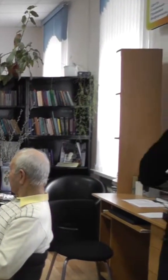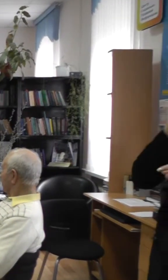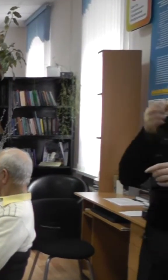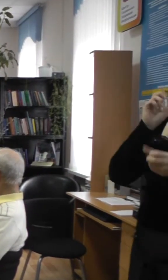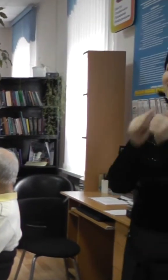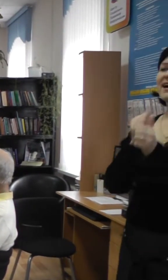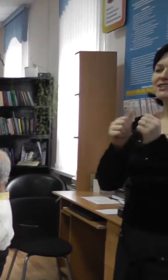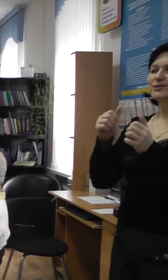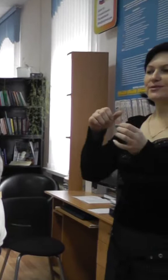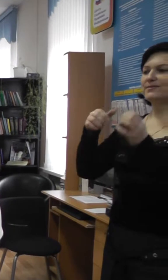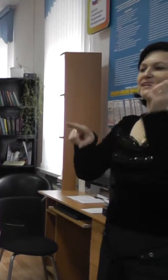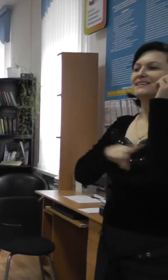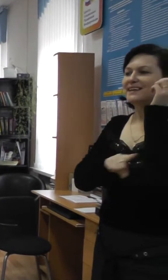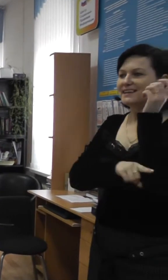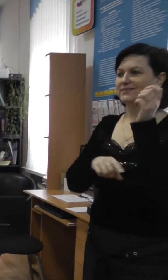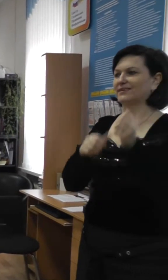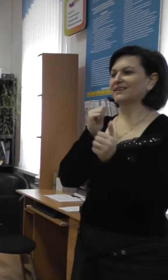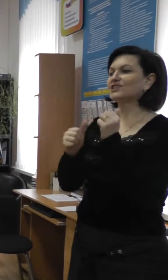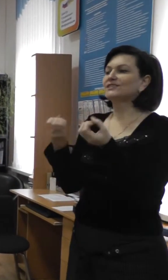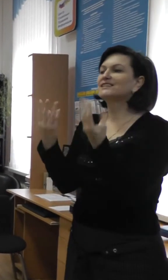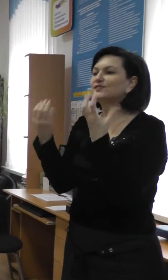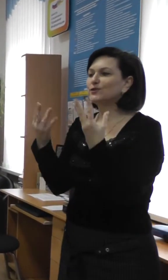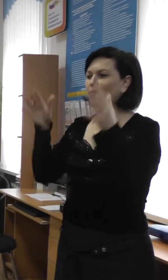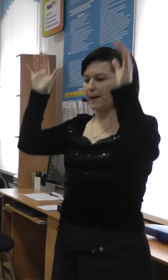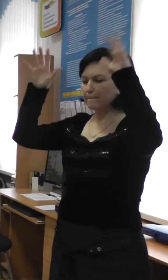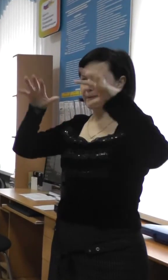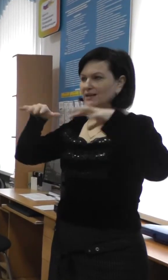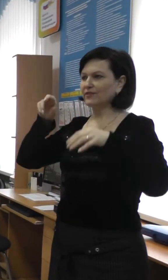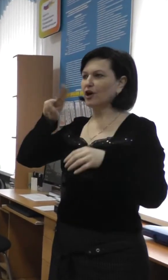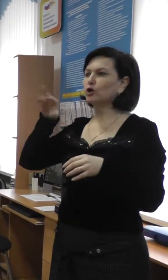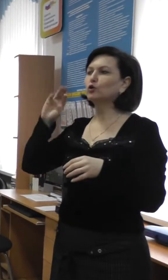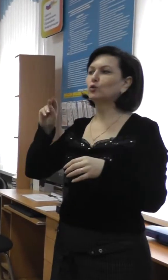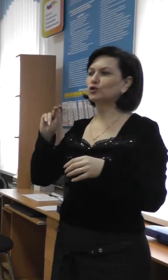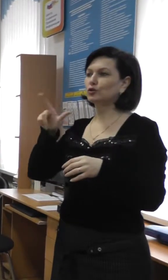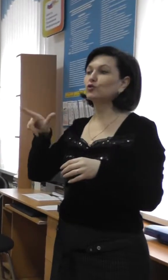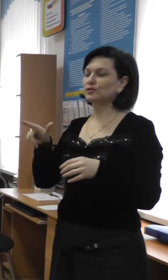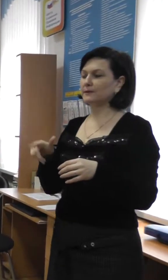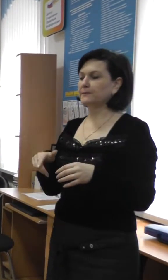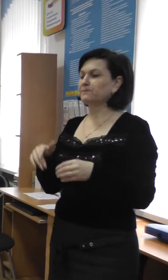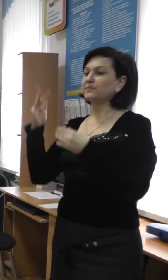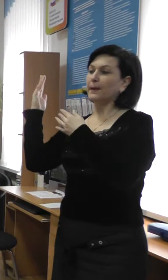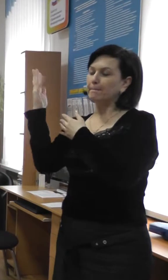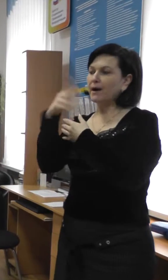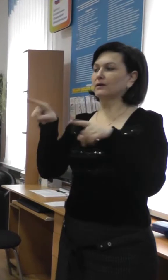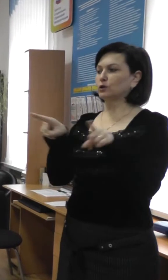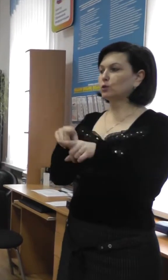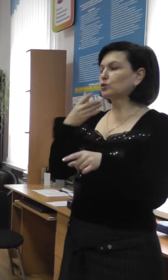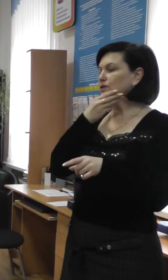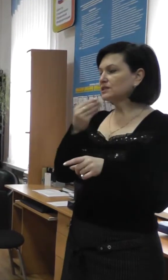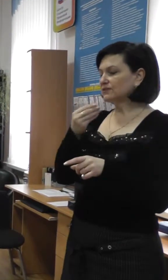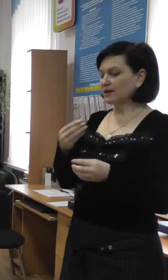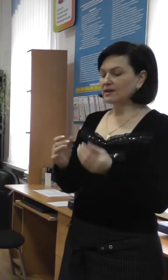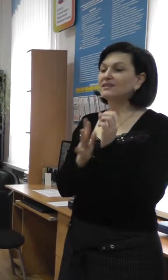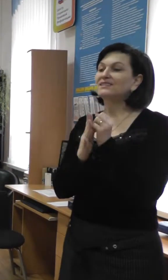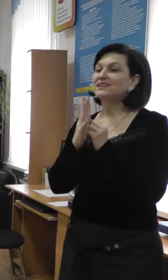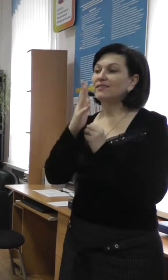веточку. Да, как именно сегодня у нас случилось. В его роскошных парках и скверах. Даже мелкие